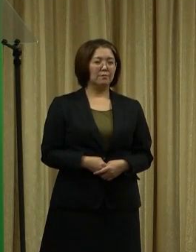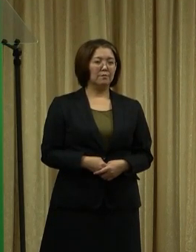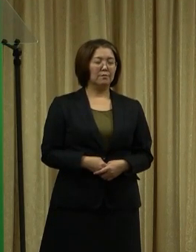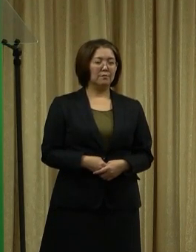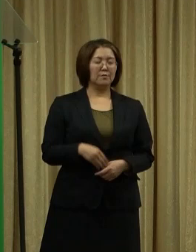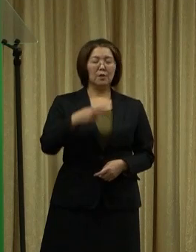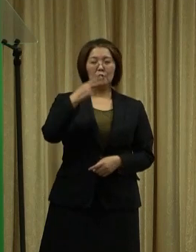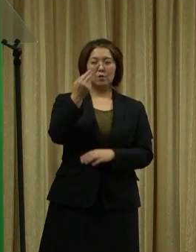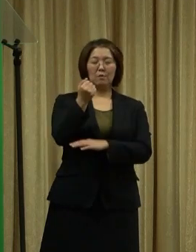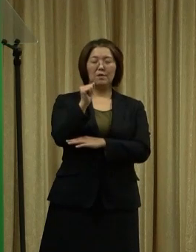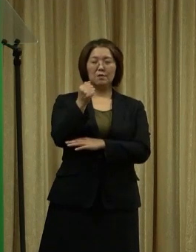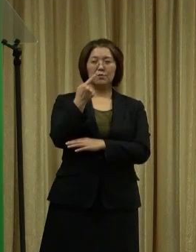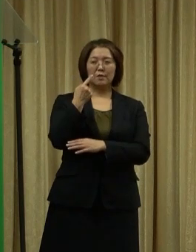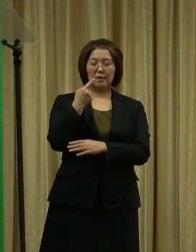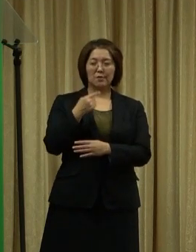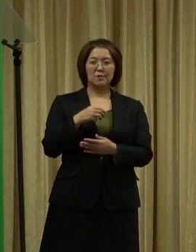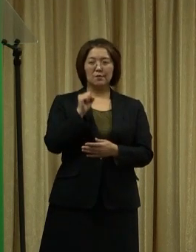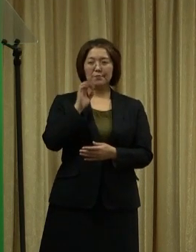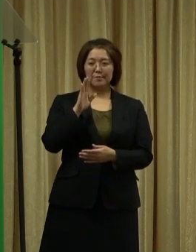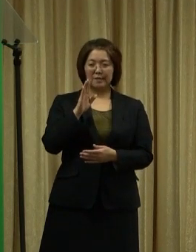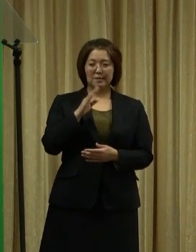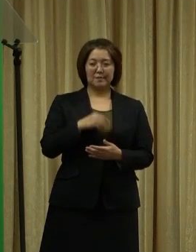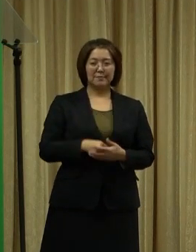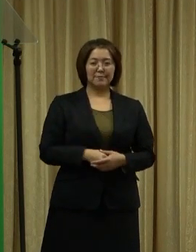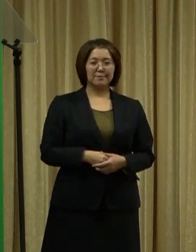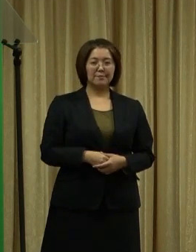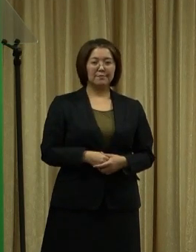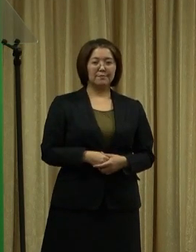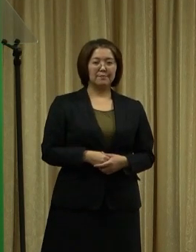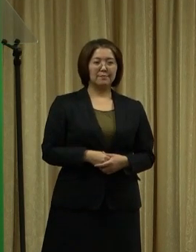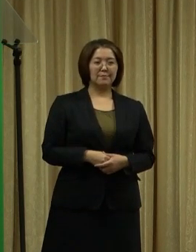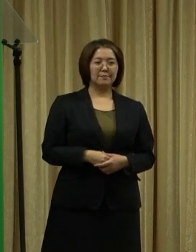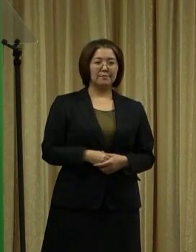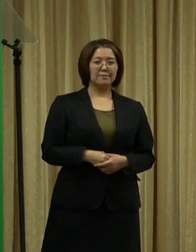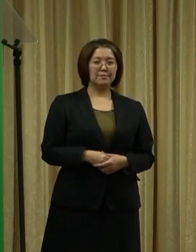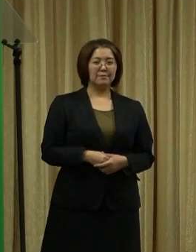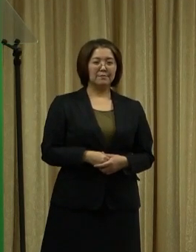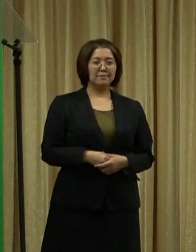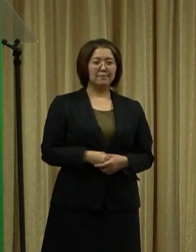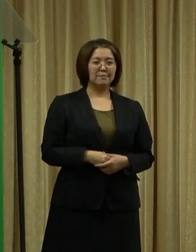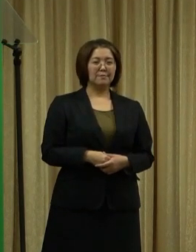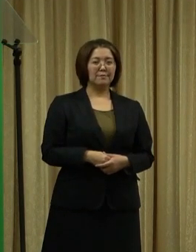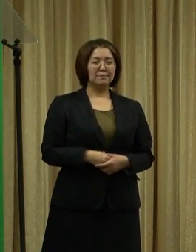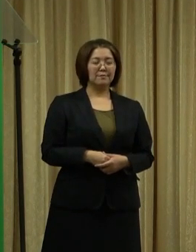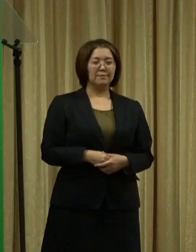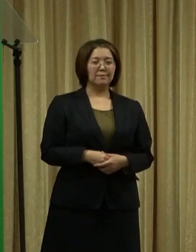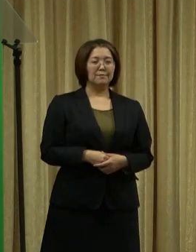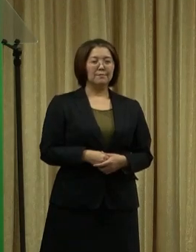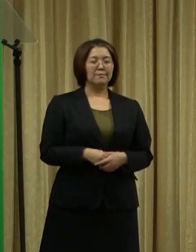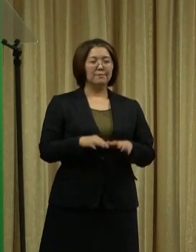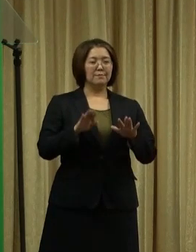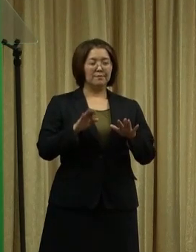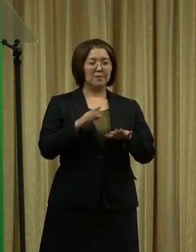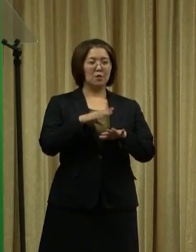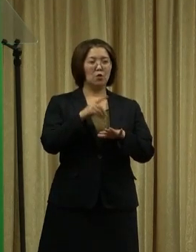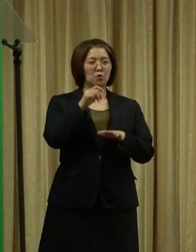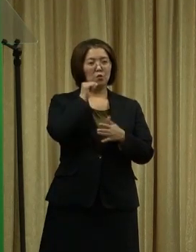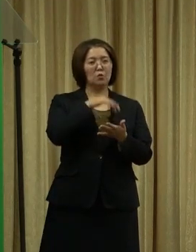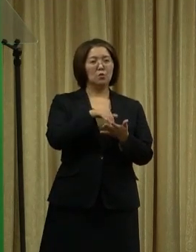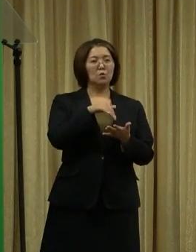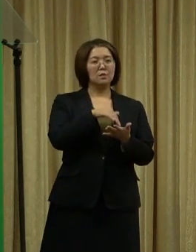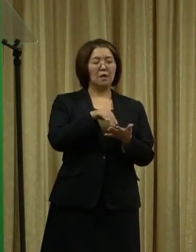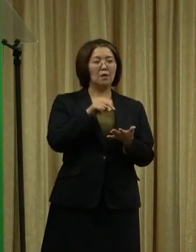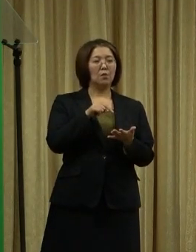富山新聞の森です。よろしくお願いします。すいません。今回の当初予算です